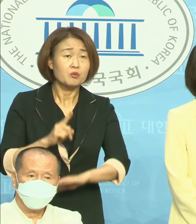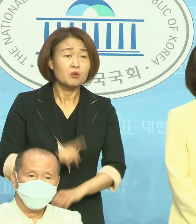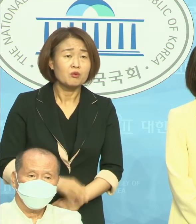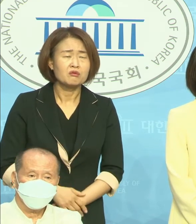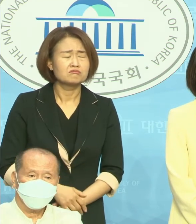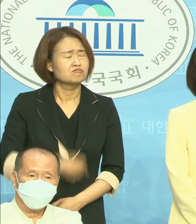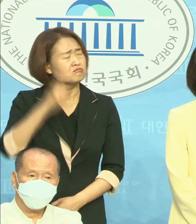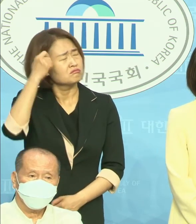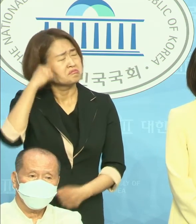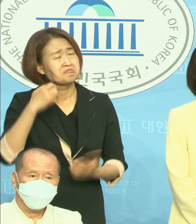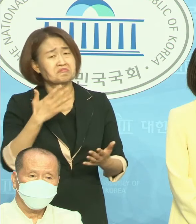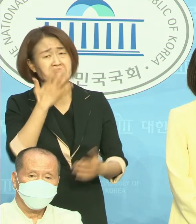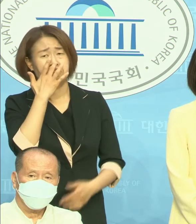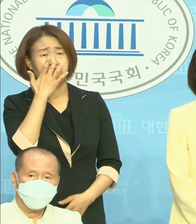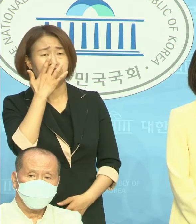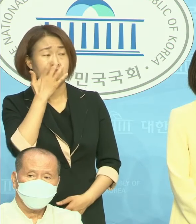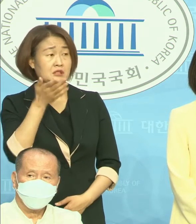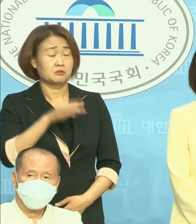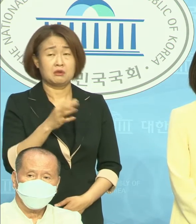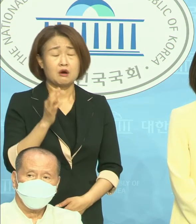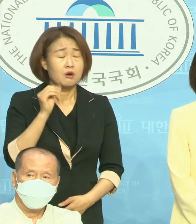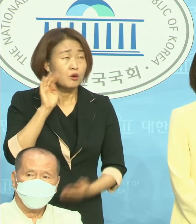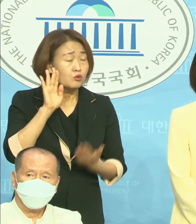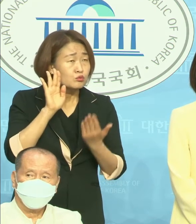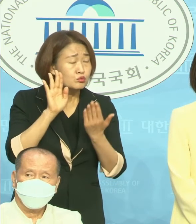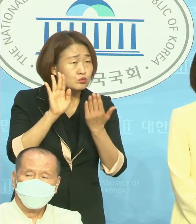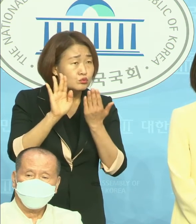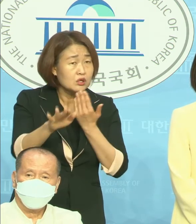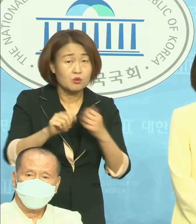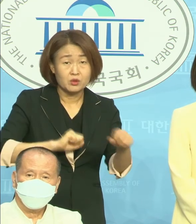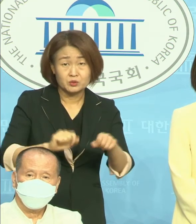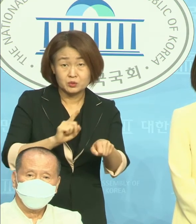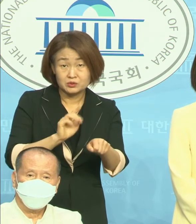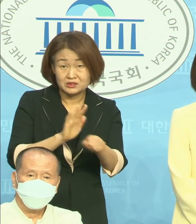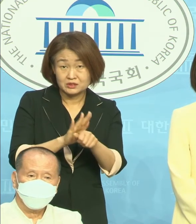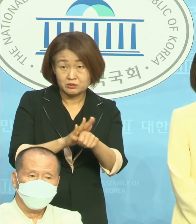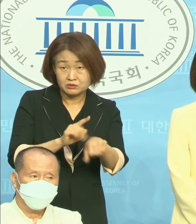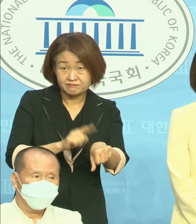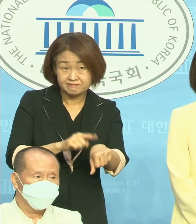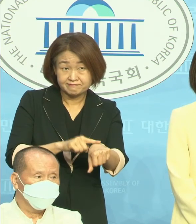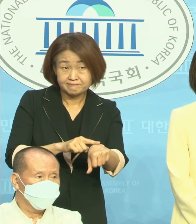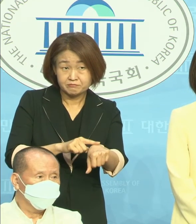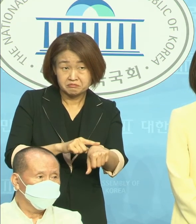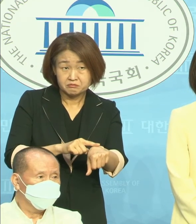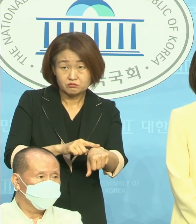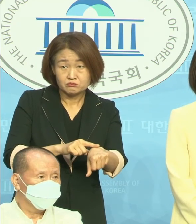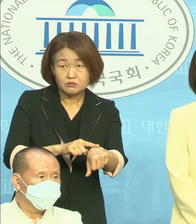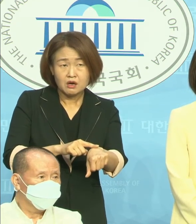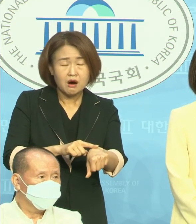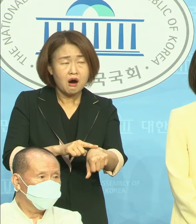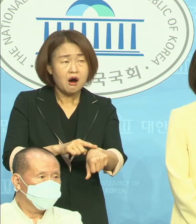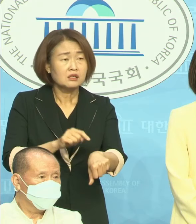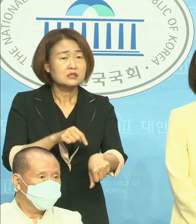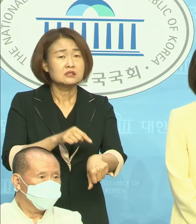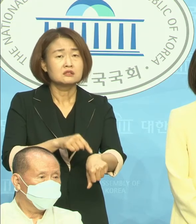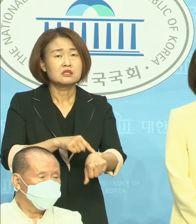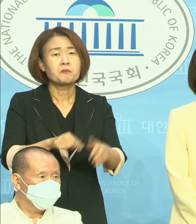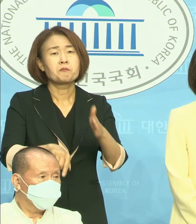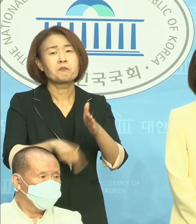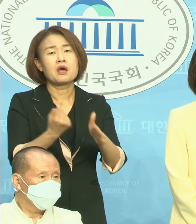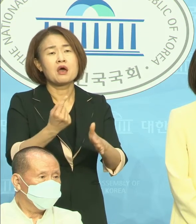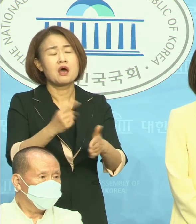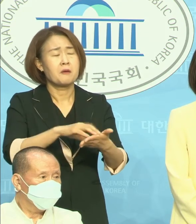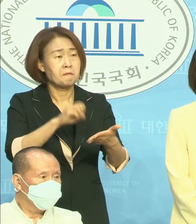먹겠다 그런데 얼마 지나지 않아 활동 지원 시간이 100시간 깎이는 일들을 엮이면서